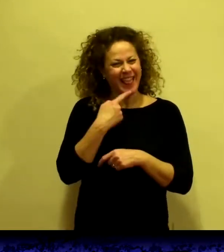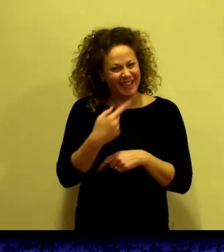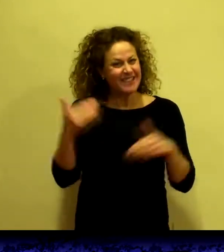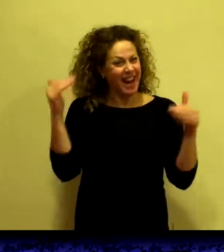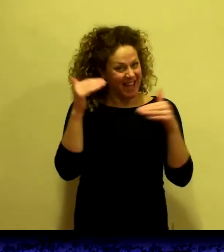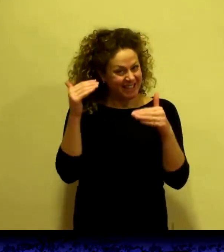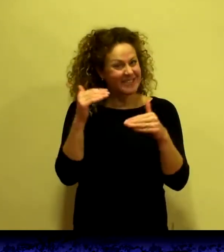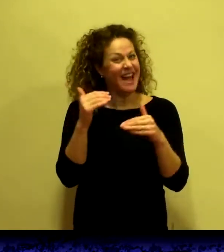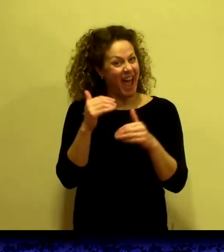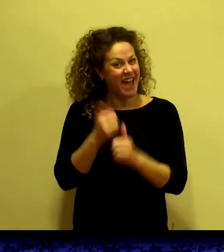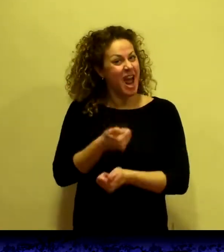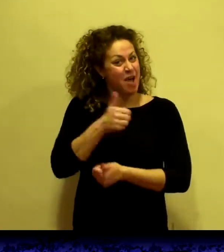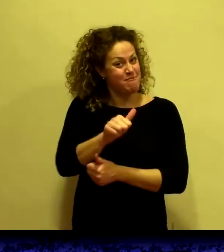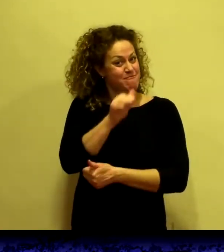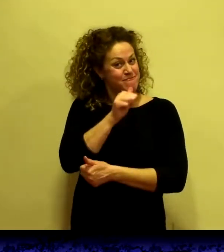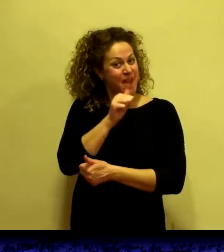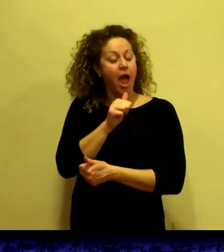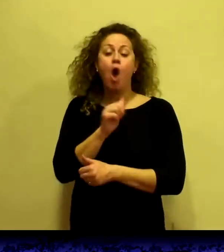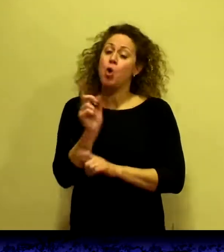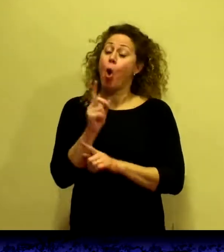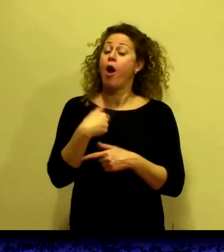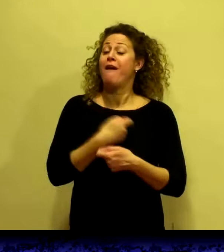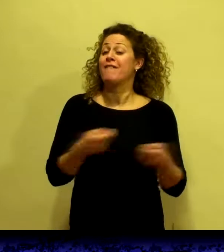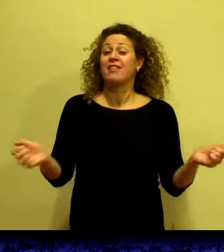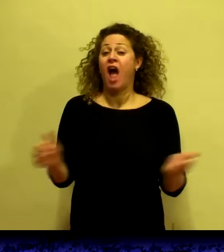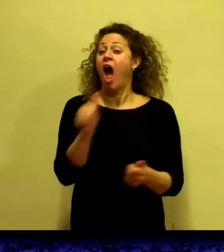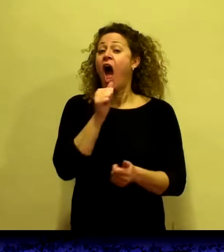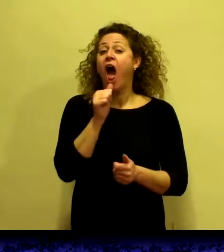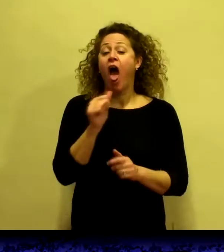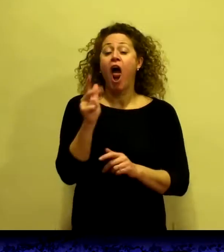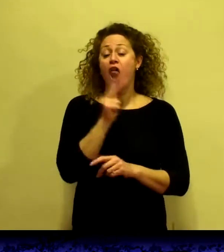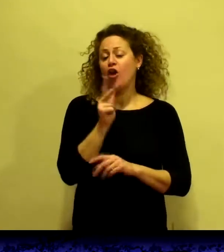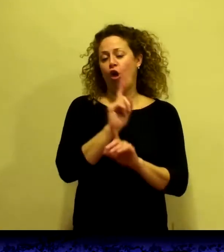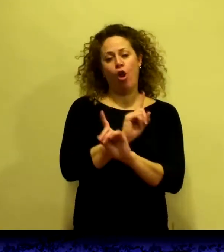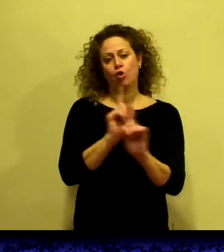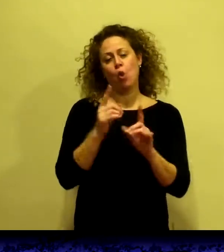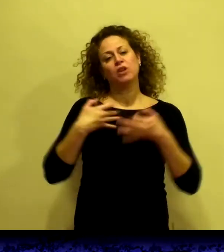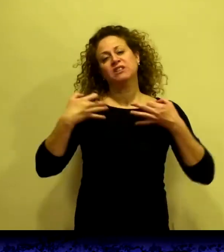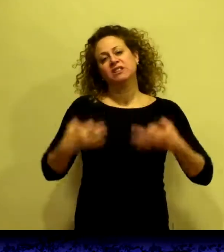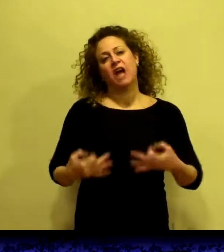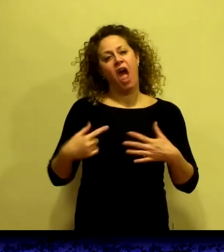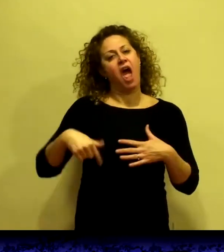non vendiamo alcolici, quindi... No. Quindi siamo seri,